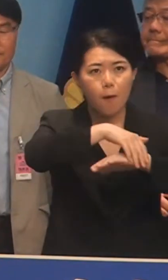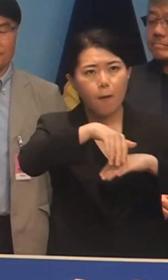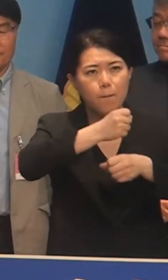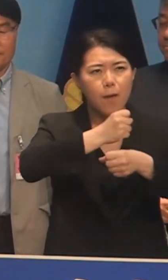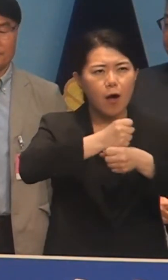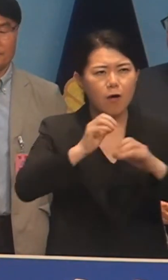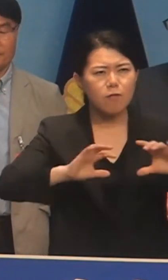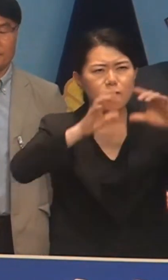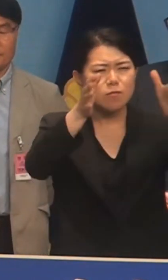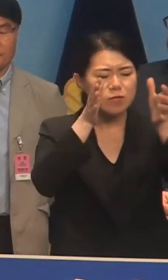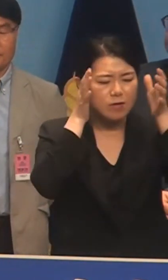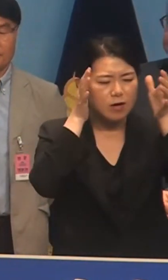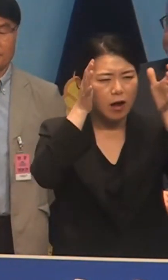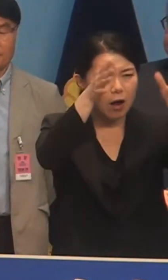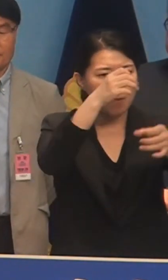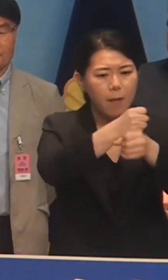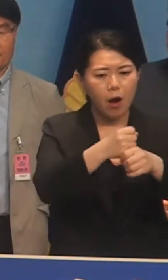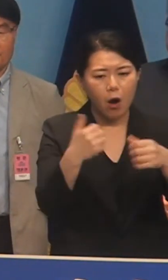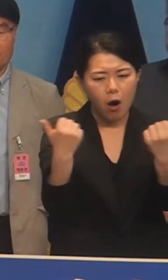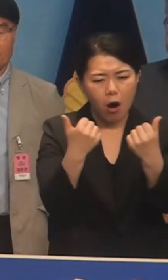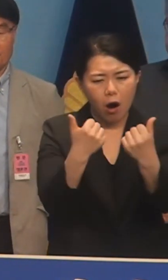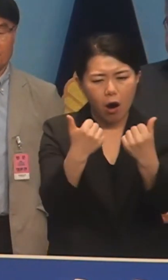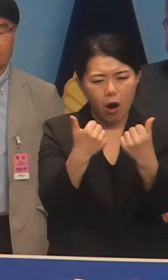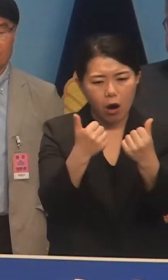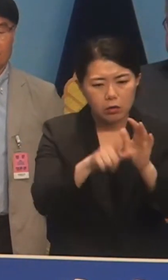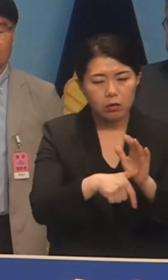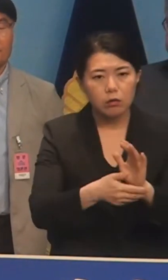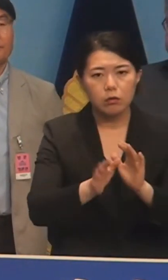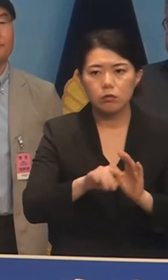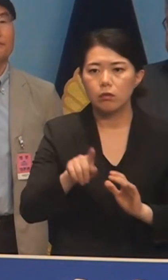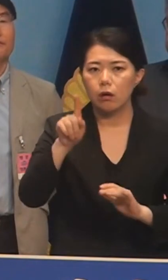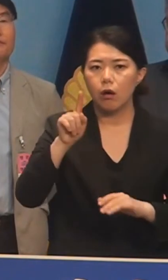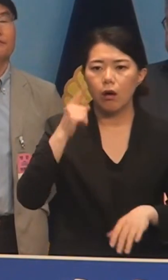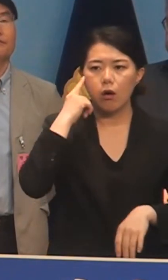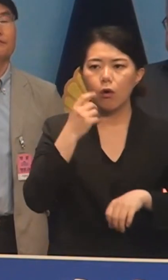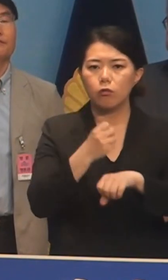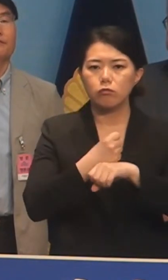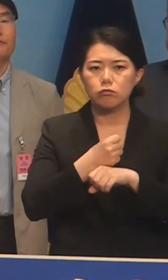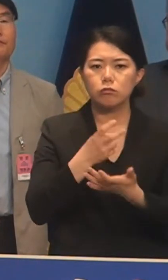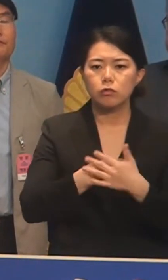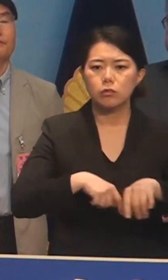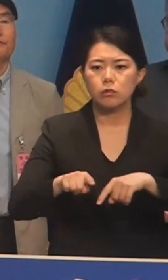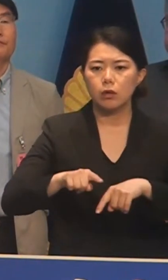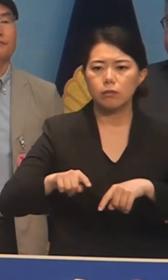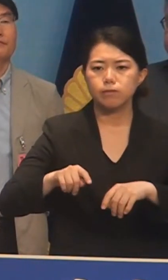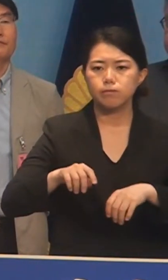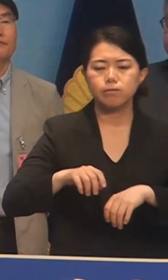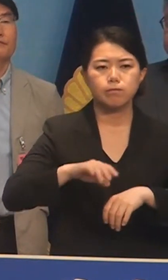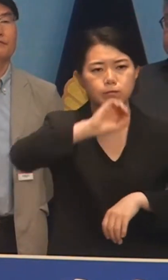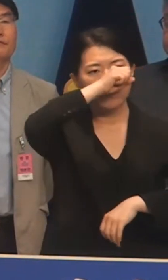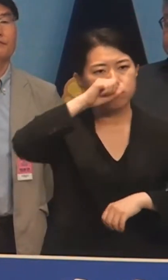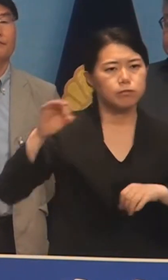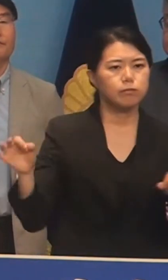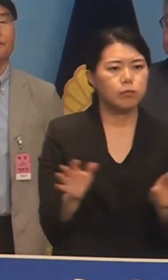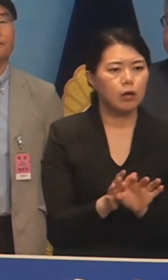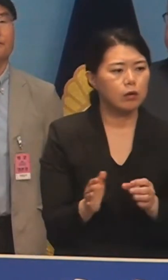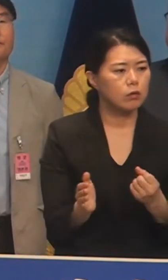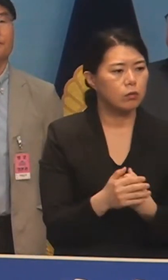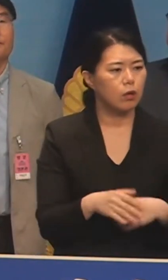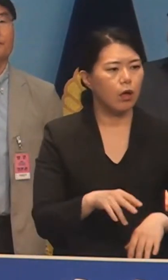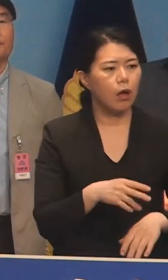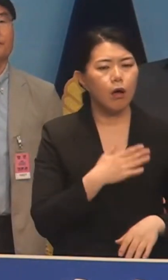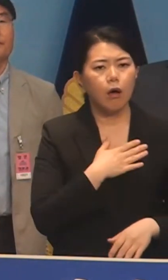글로벌 질서를 이끌 비전을 논의해야 할 시간이 폭력적인 R&D 정책 때문에 살아남기 위한